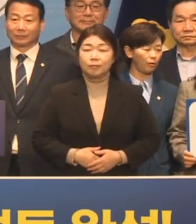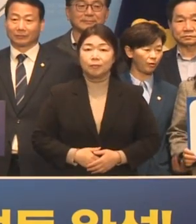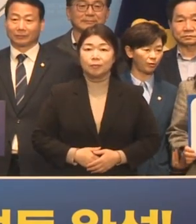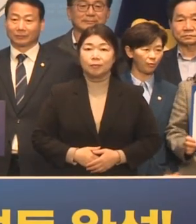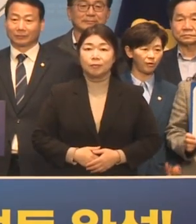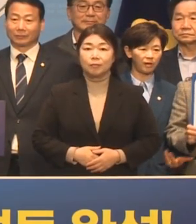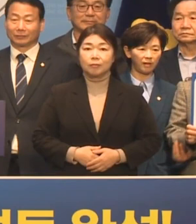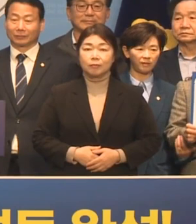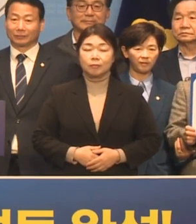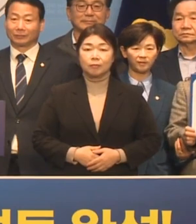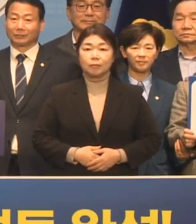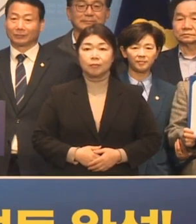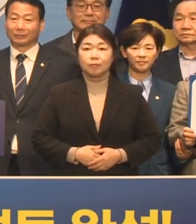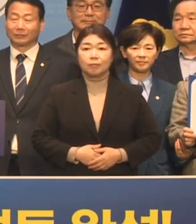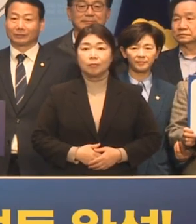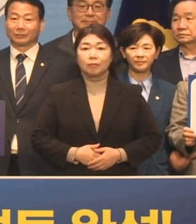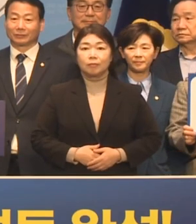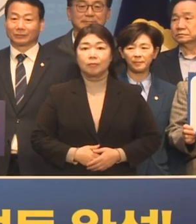먼저 낭독하도록 하겠습니다.